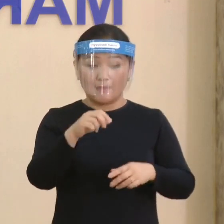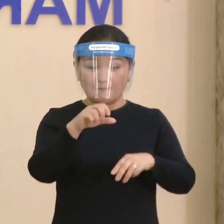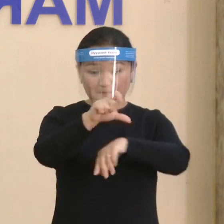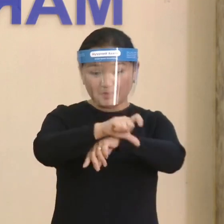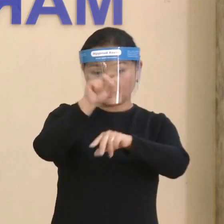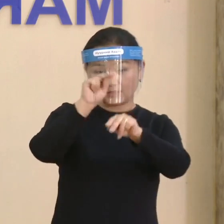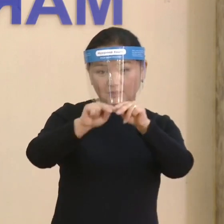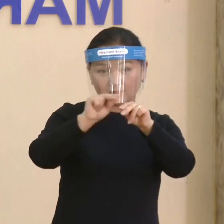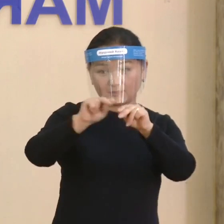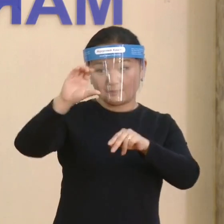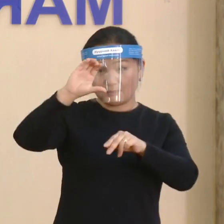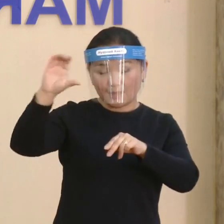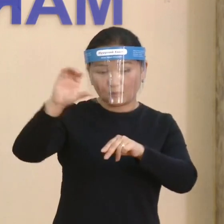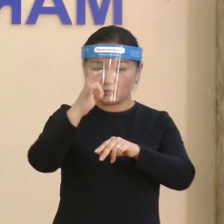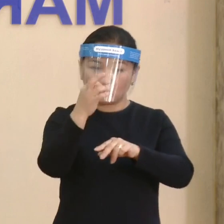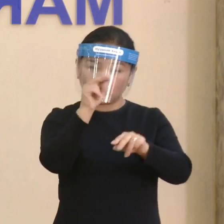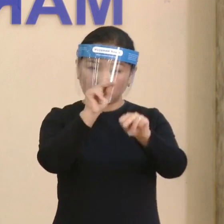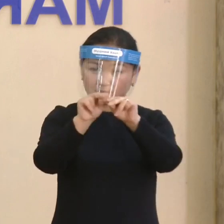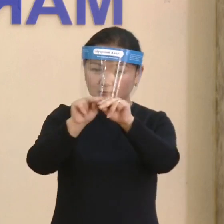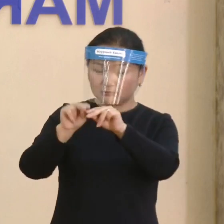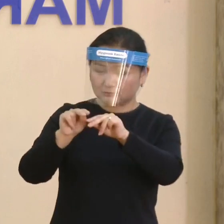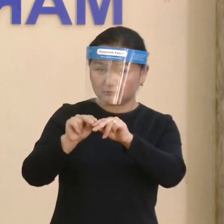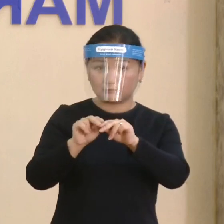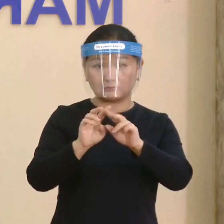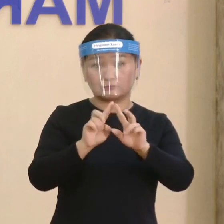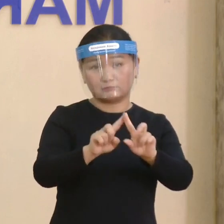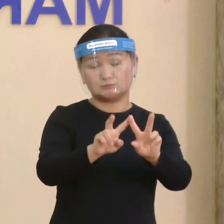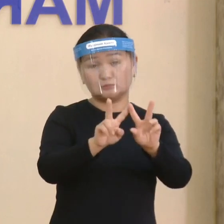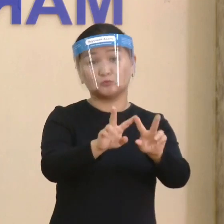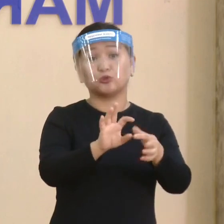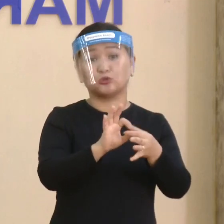хяналтын байгууллага, бусад байгууллагууд хяналтаа тавиад ингээд явж байгаа.